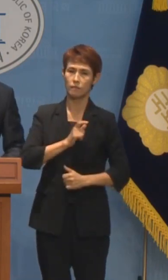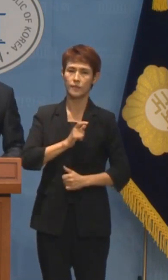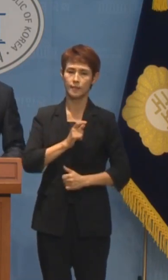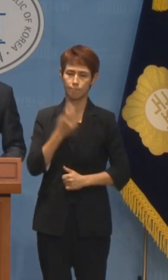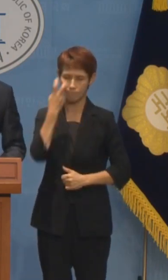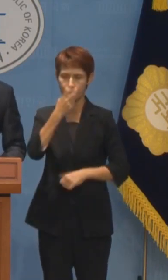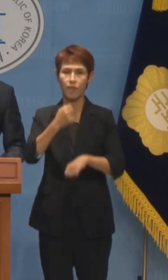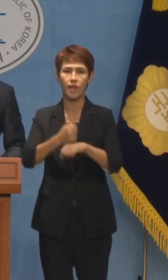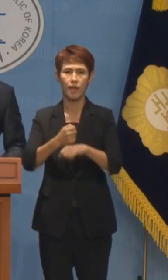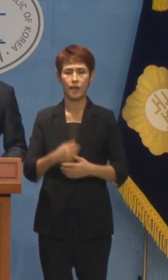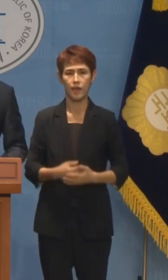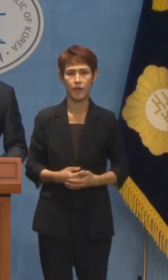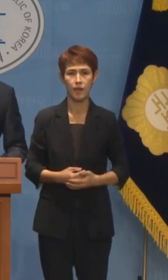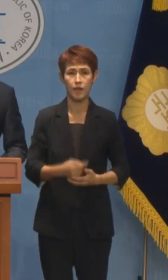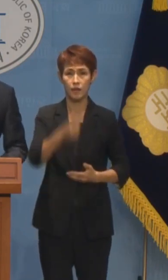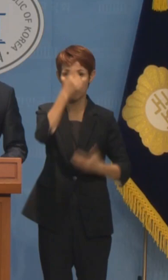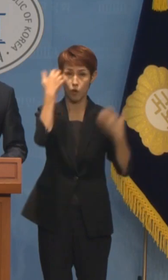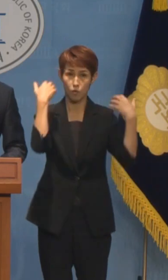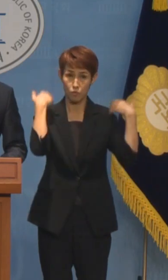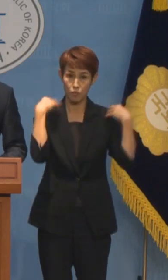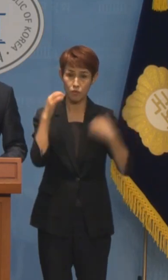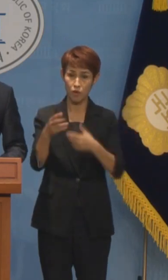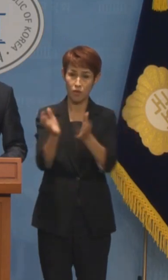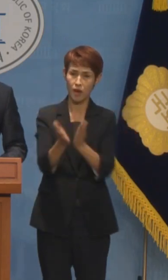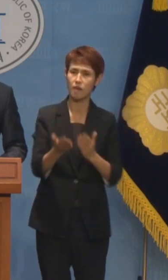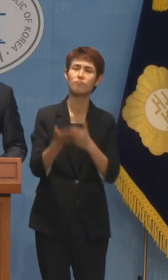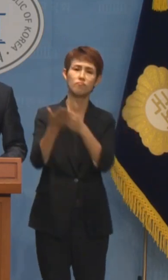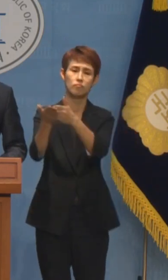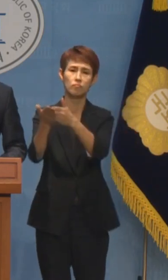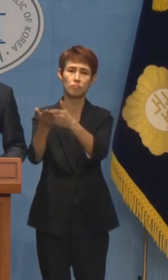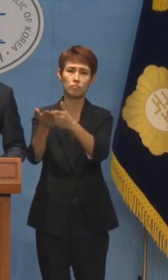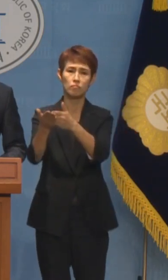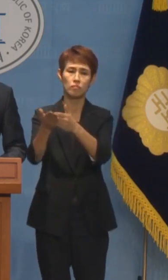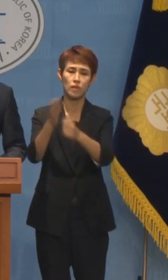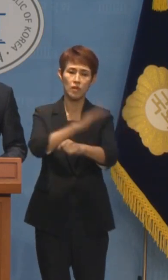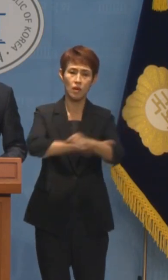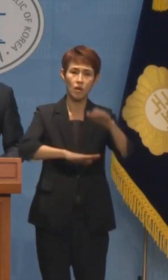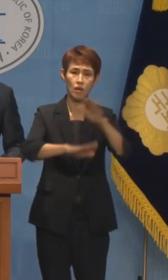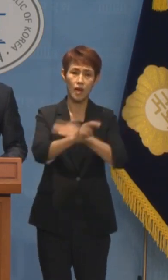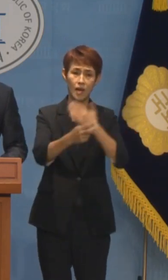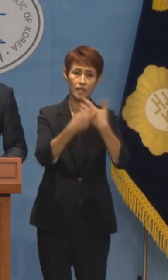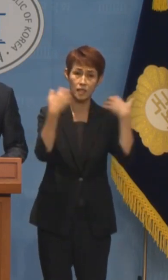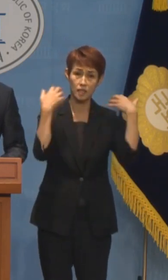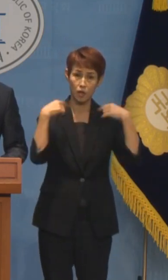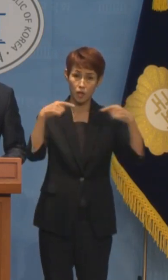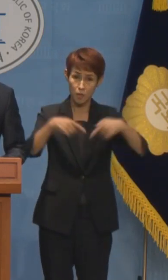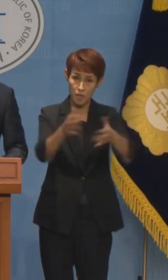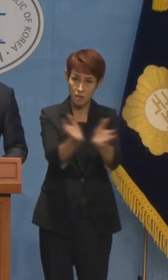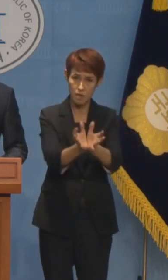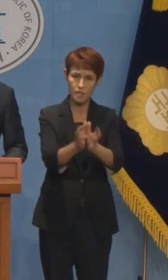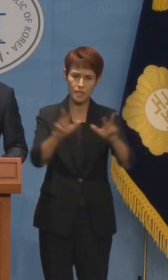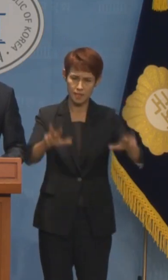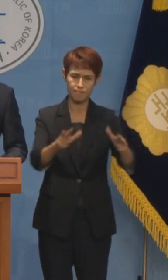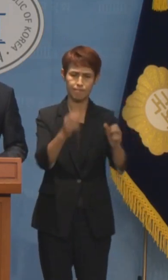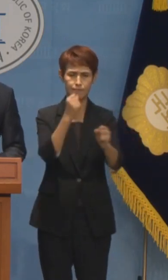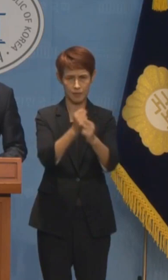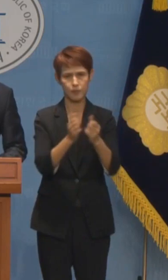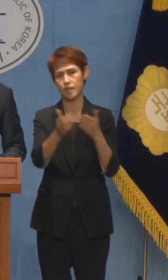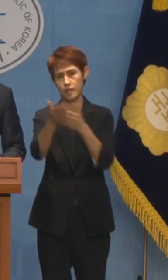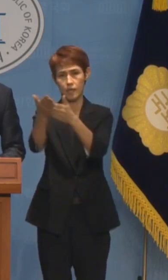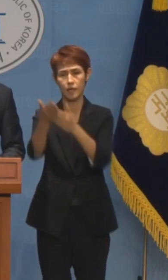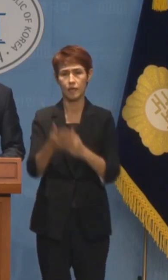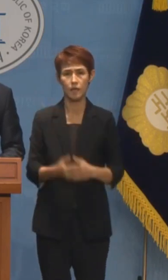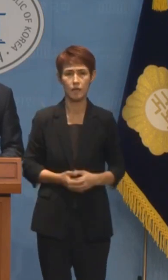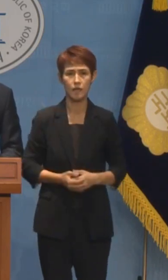밝혀내겠습니다 정부와 여당의 촉구합니다 여야 의정 협의체를 당장 구성합니다 정치적 계산